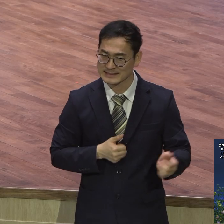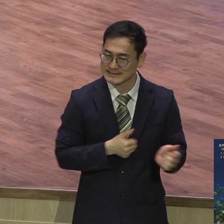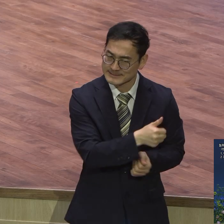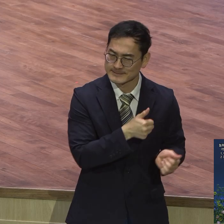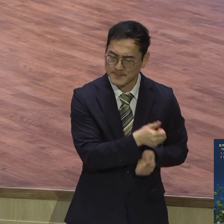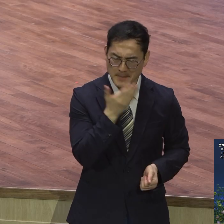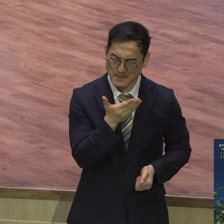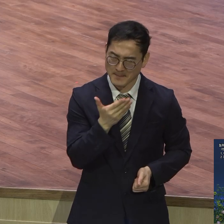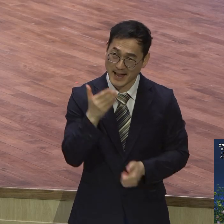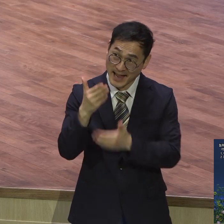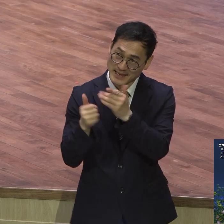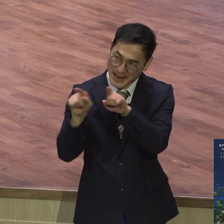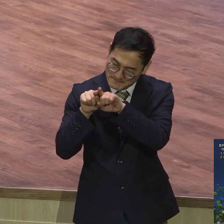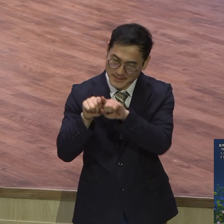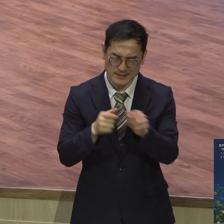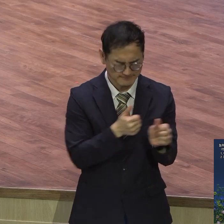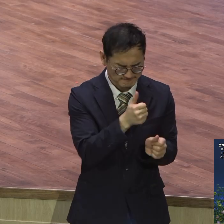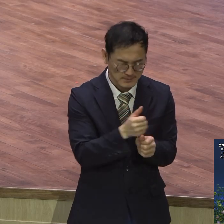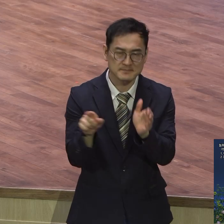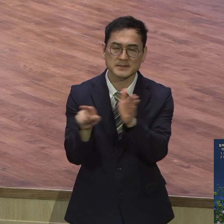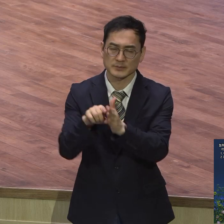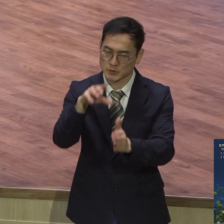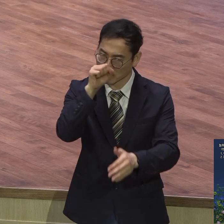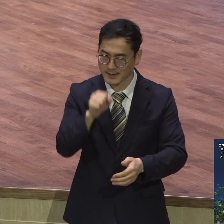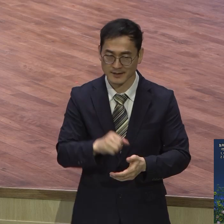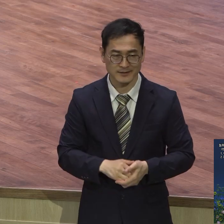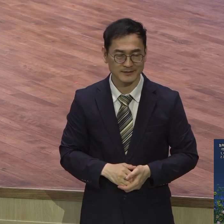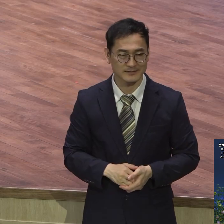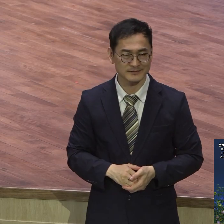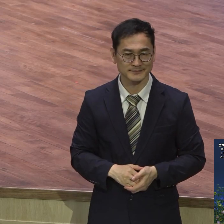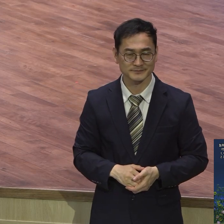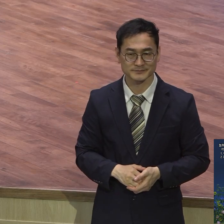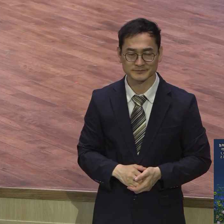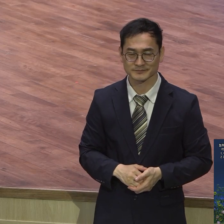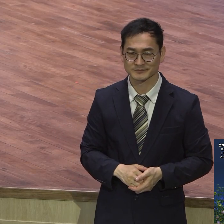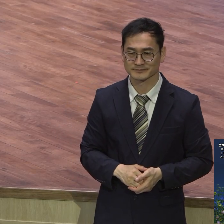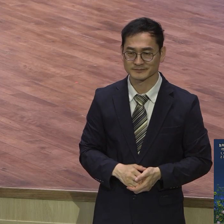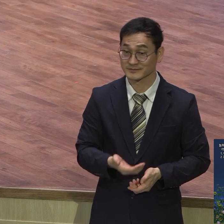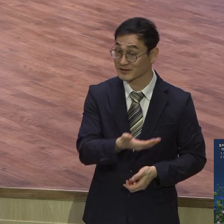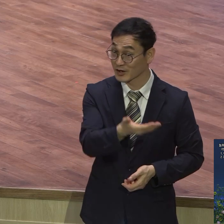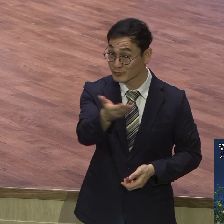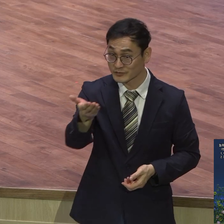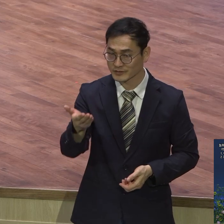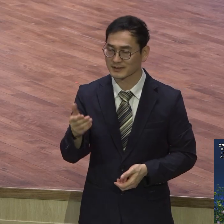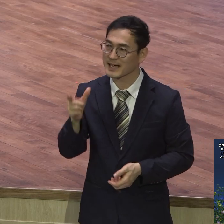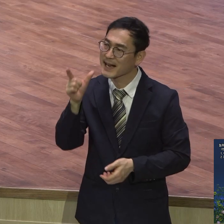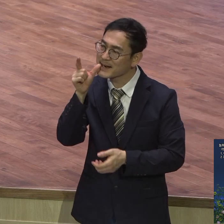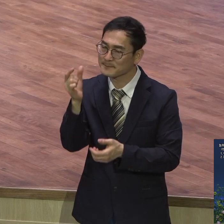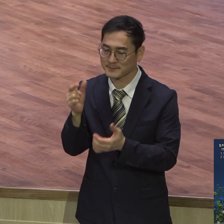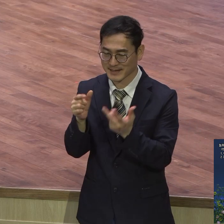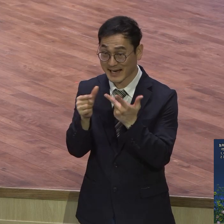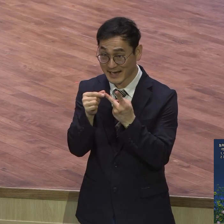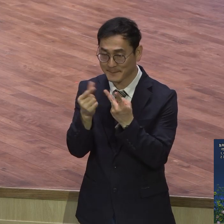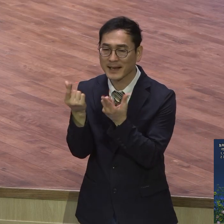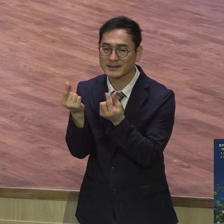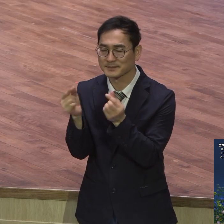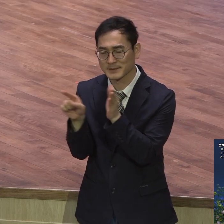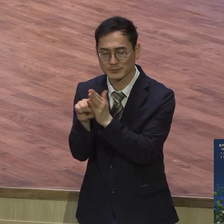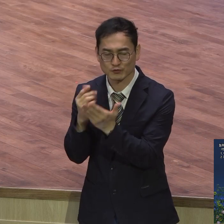아멘 여러분도 하나님이요 오늘 기도하세요 하나님 갈랩같은 믿음을 주옵사사